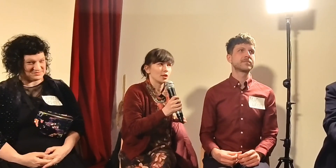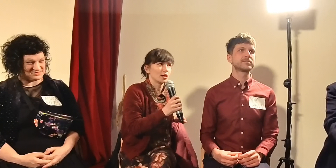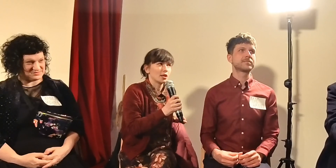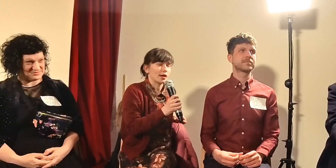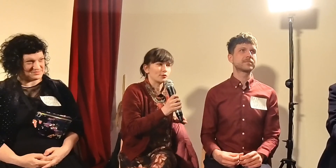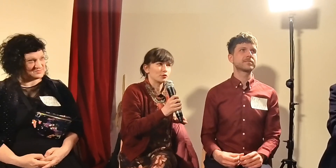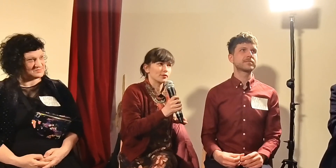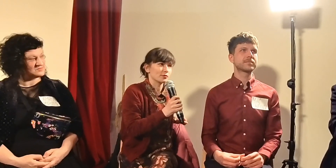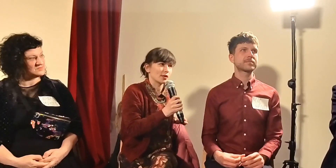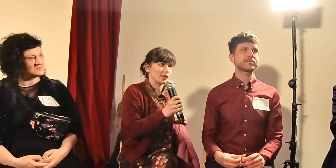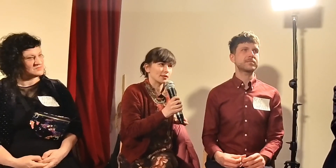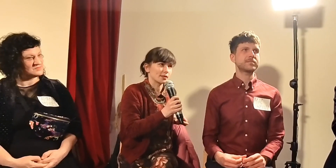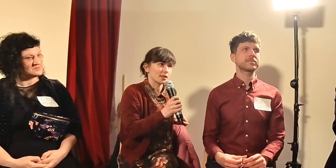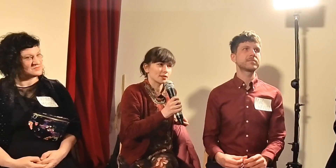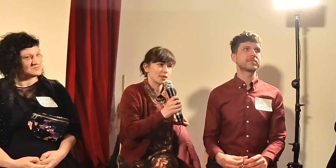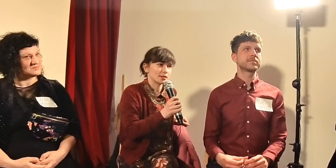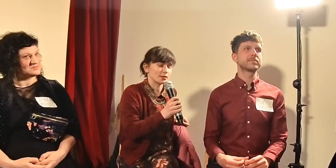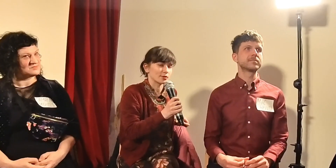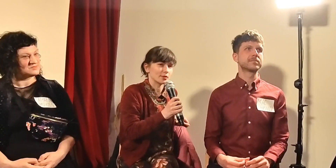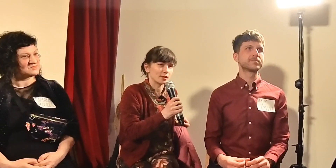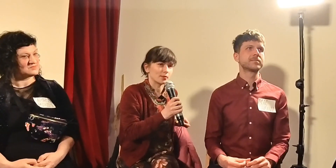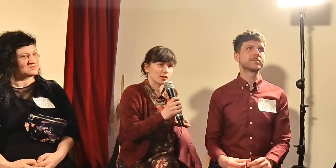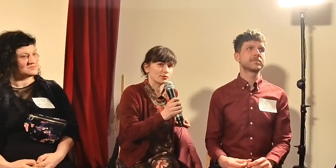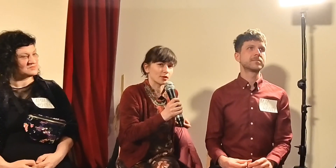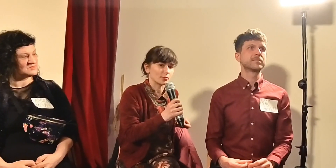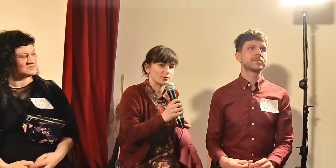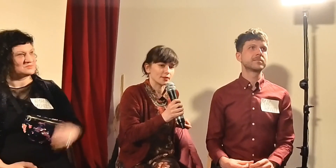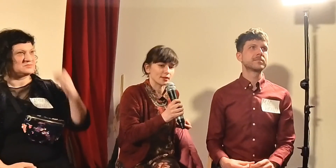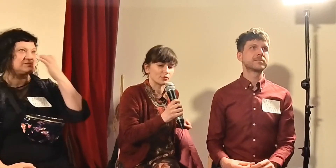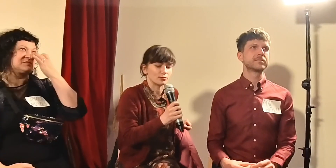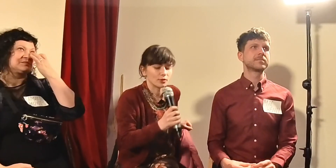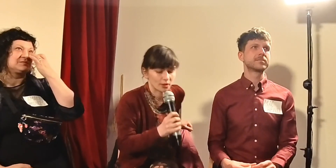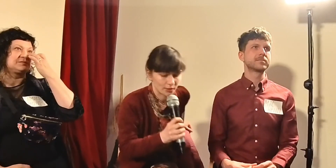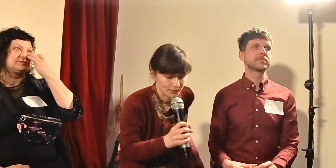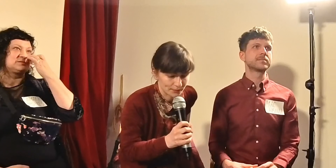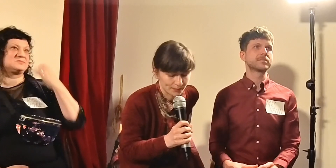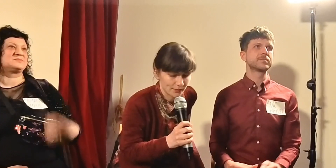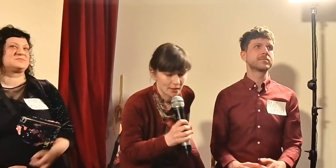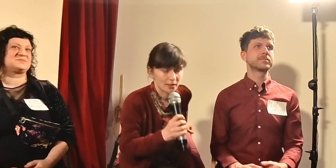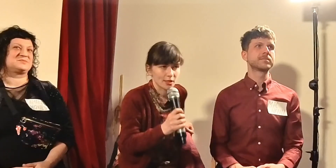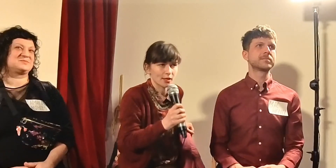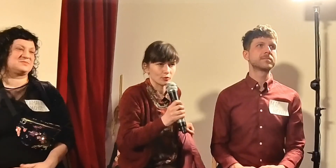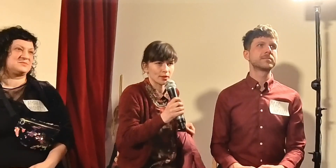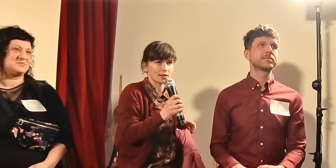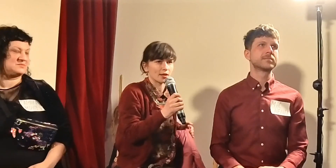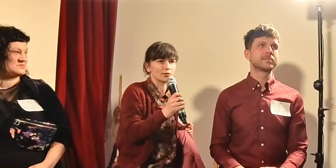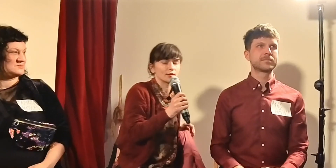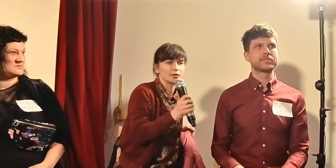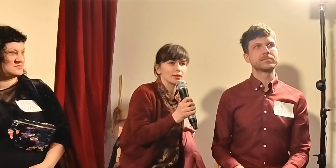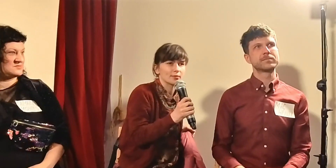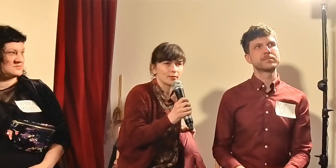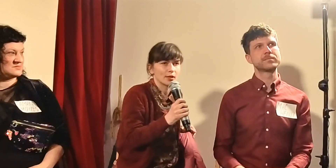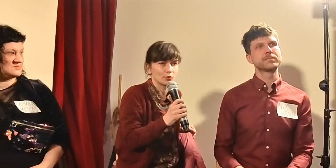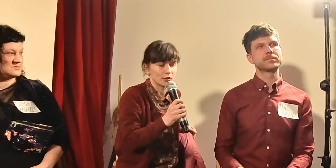tvorbu audiovizuální instalace, kterou jsem tehdy plánovala pro výstavu ceny Jindřicha